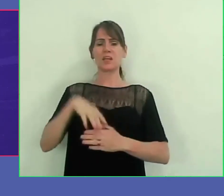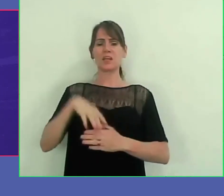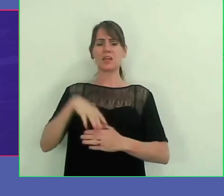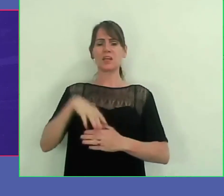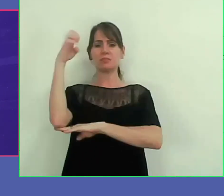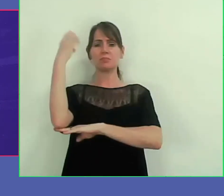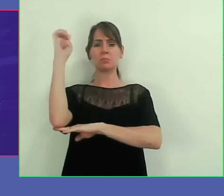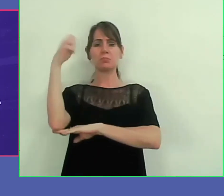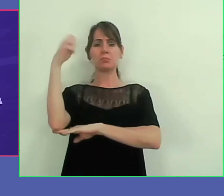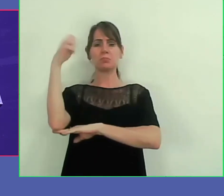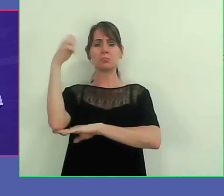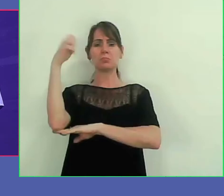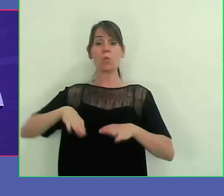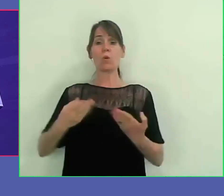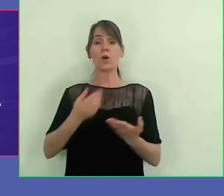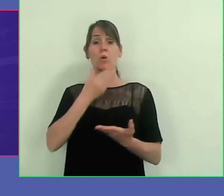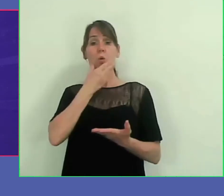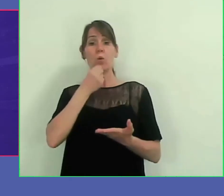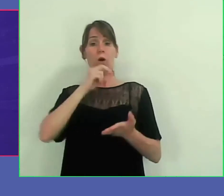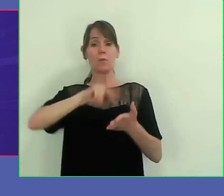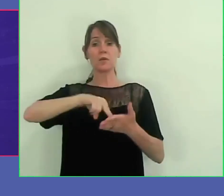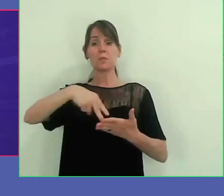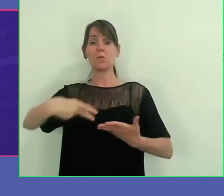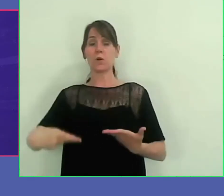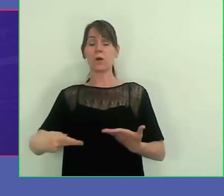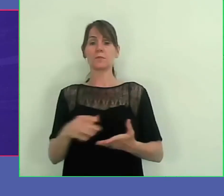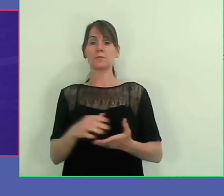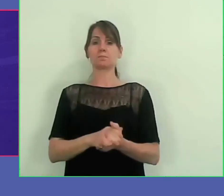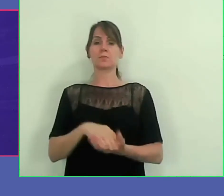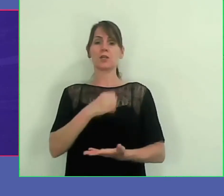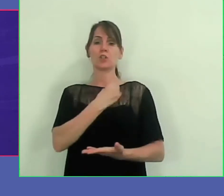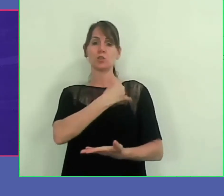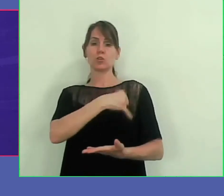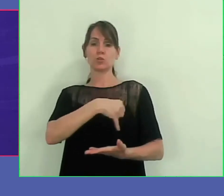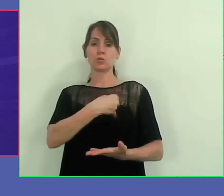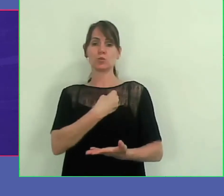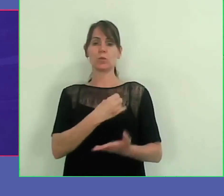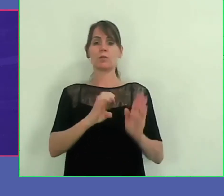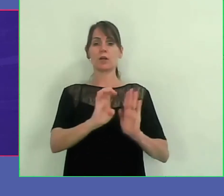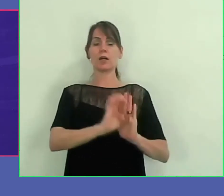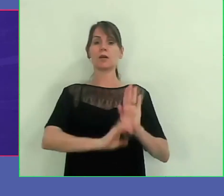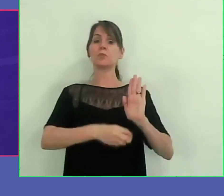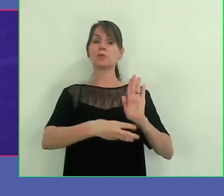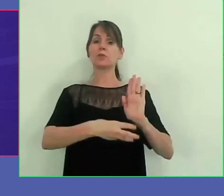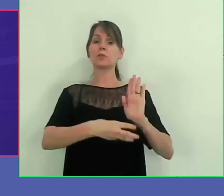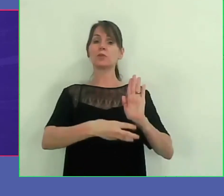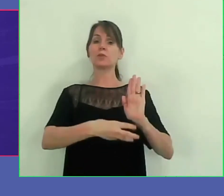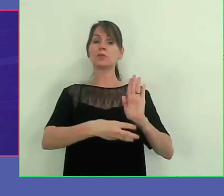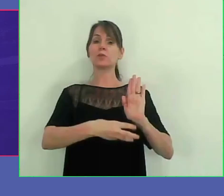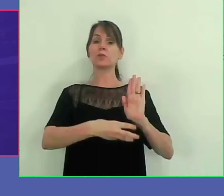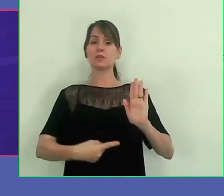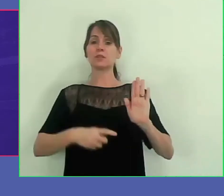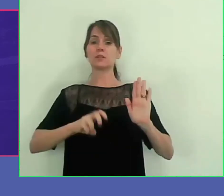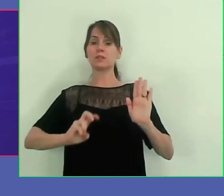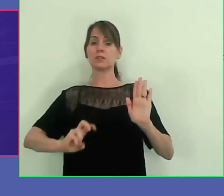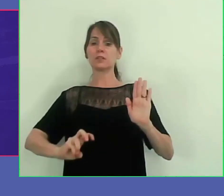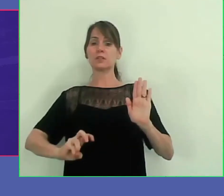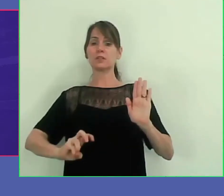homem. Isso está em João 3, 14 e 15. Nós vimos quando Jesus falou para Nicodemos,